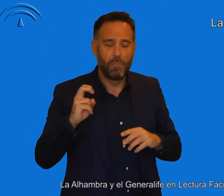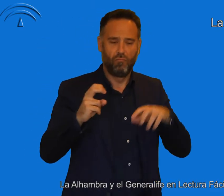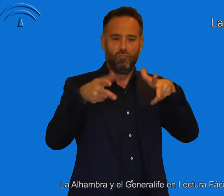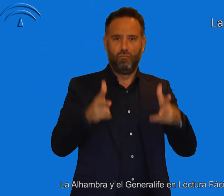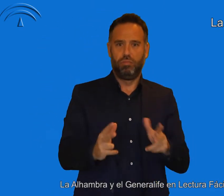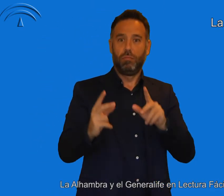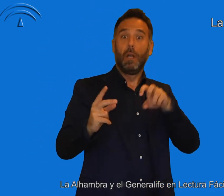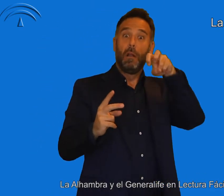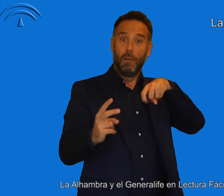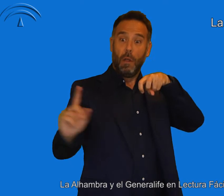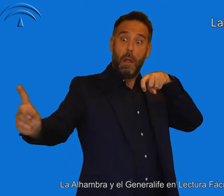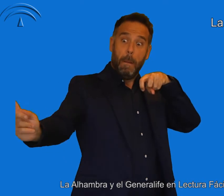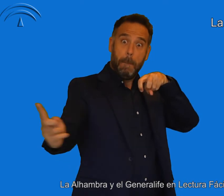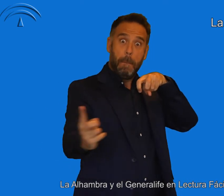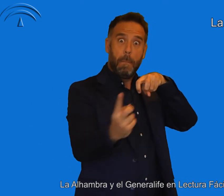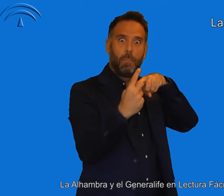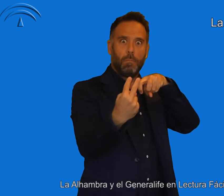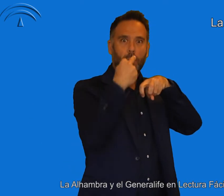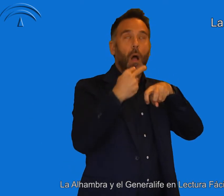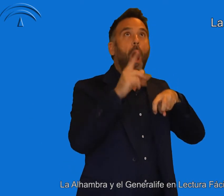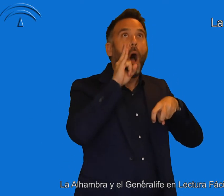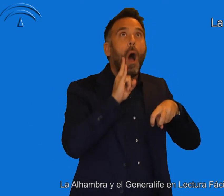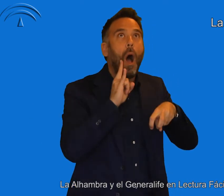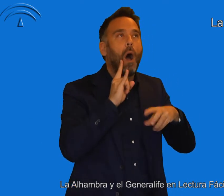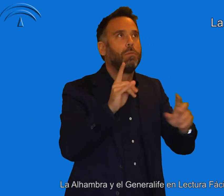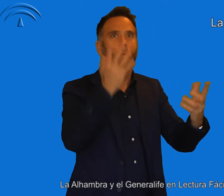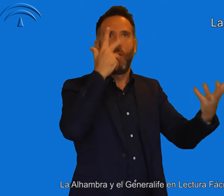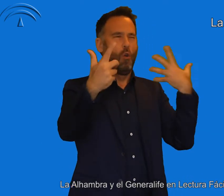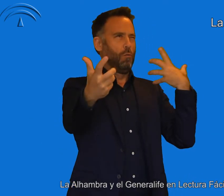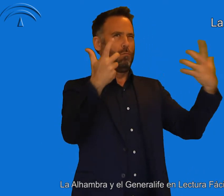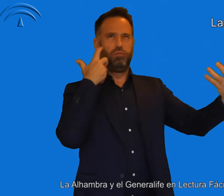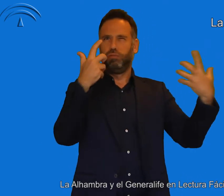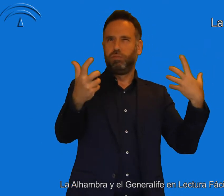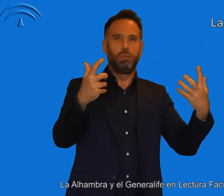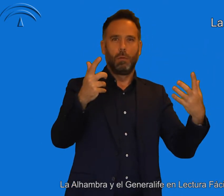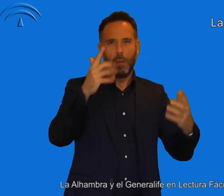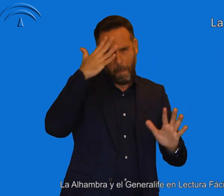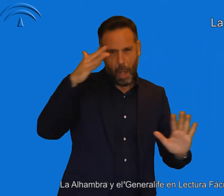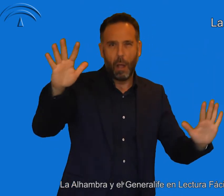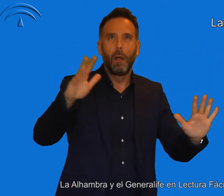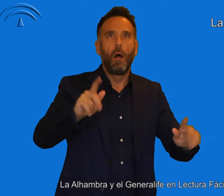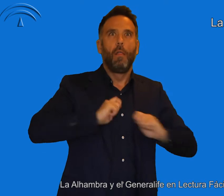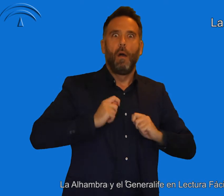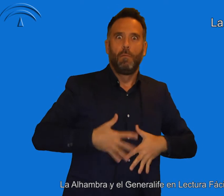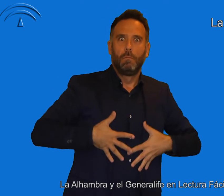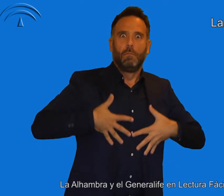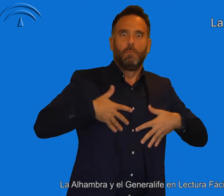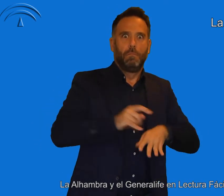rojos, dorados, azules. Los súbditos quedaban impresionados cuando veían al sultán sentado en su